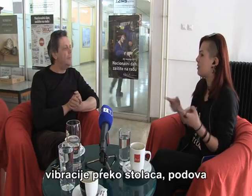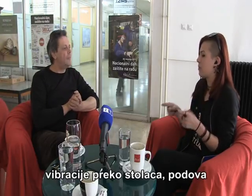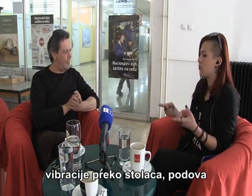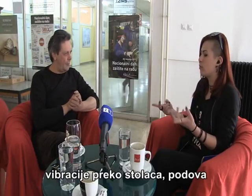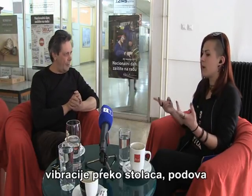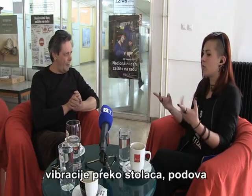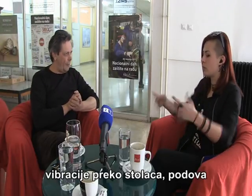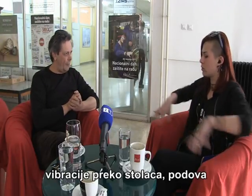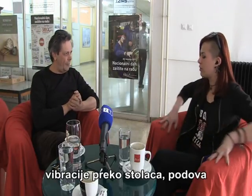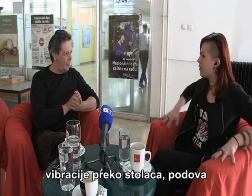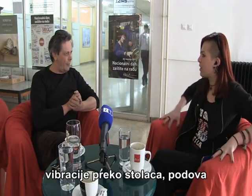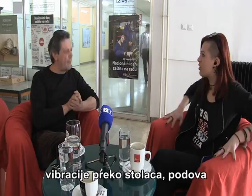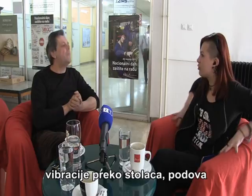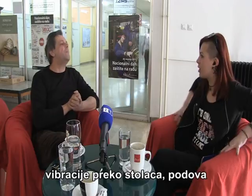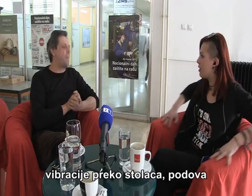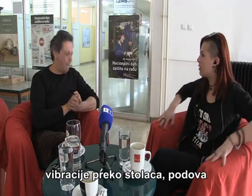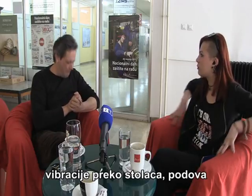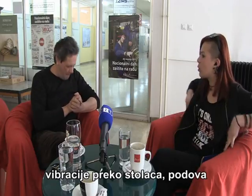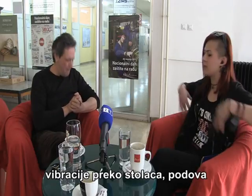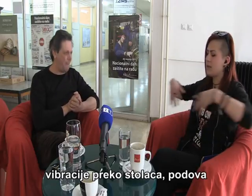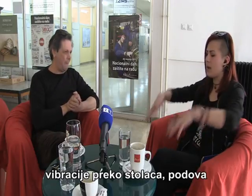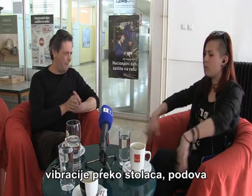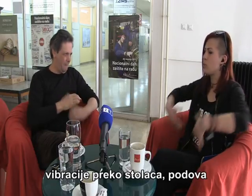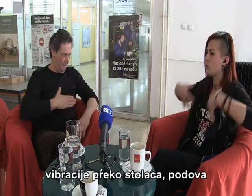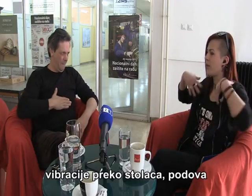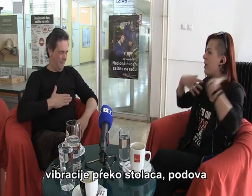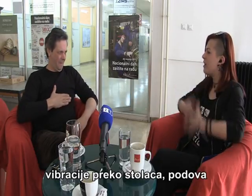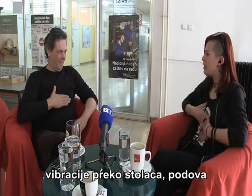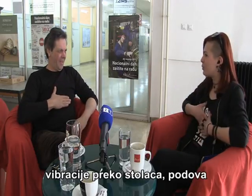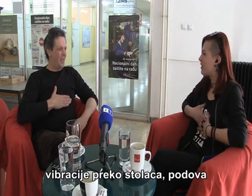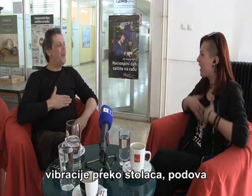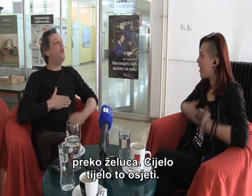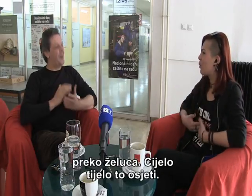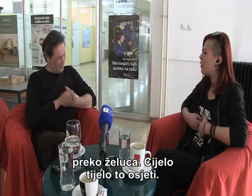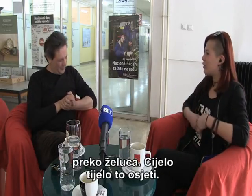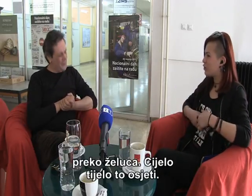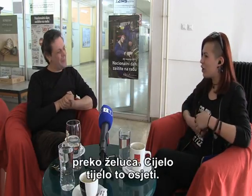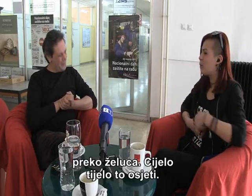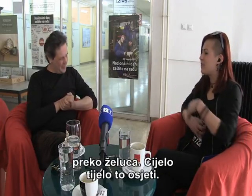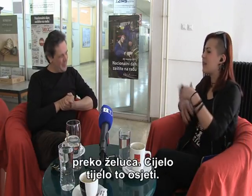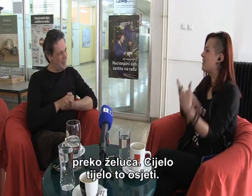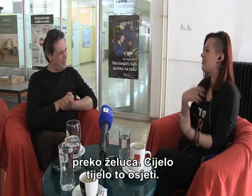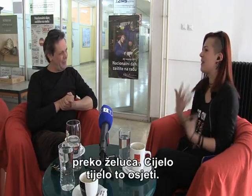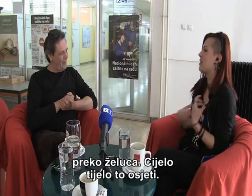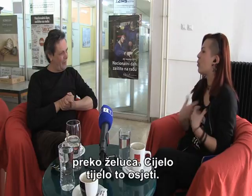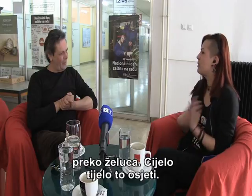glazbe, normalno, kroz vibranice, stolica, bodove i u tijelu, kroz tijelu sad sve se to